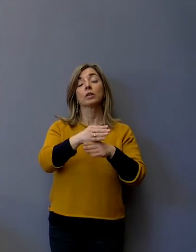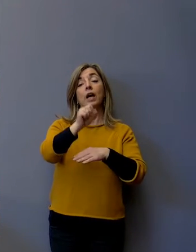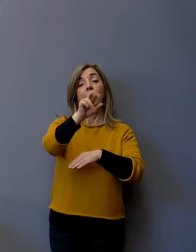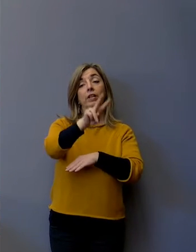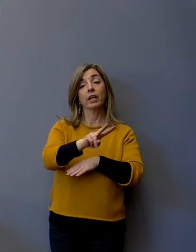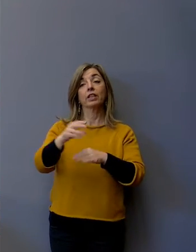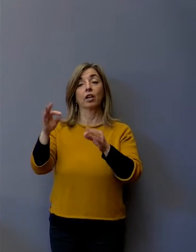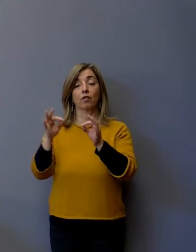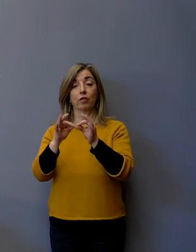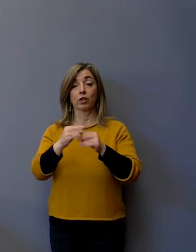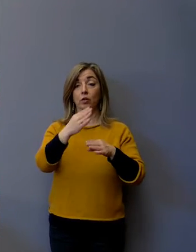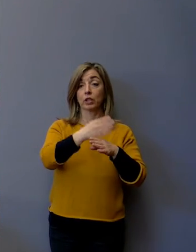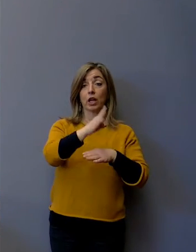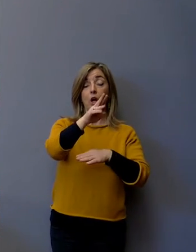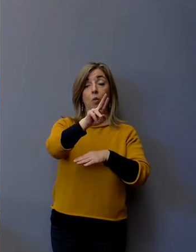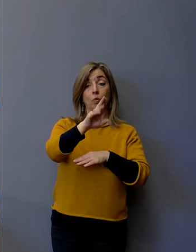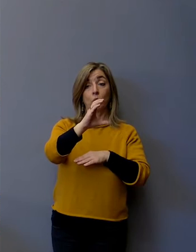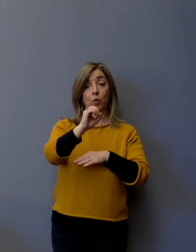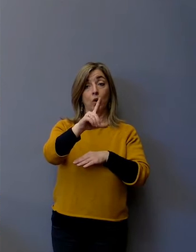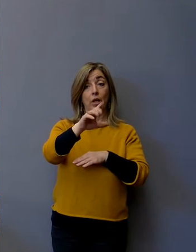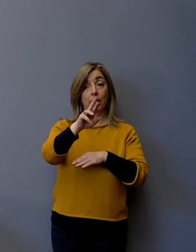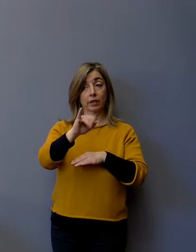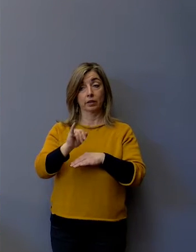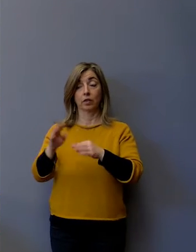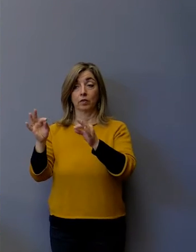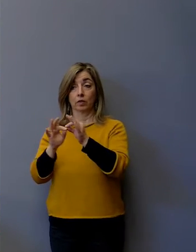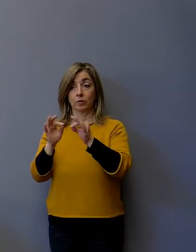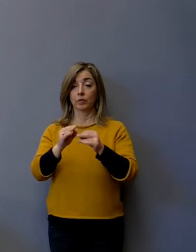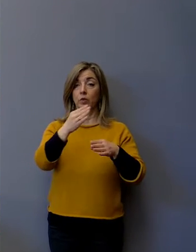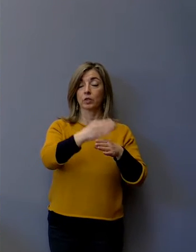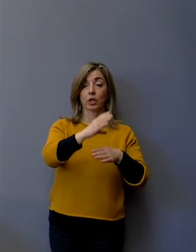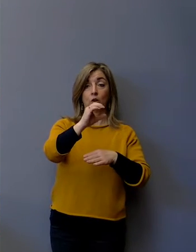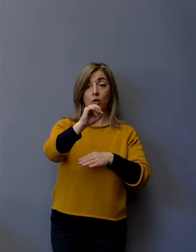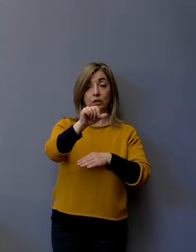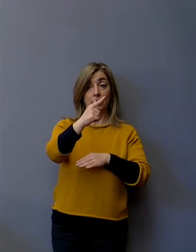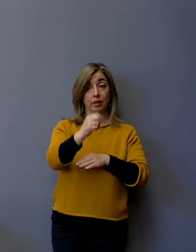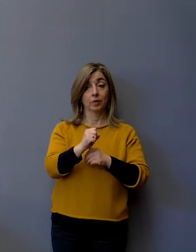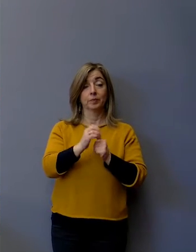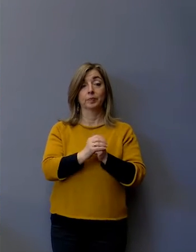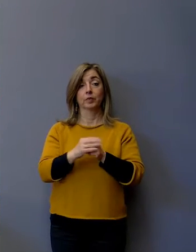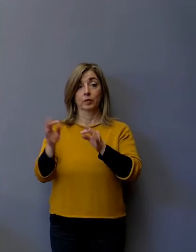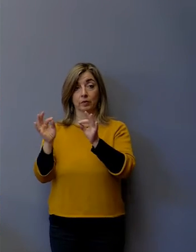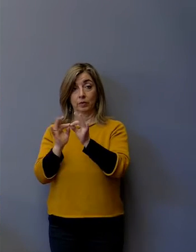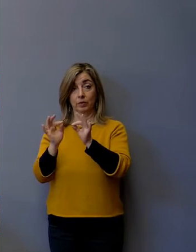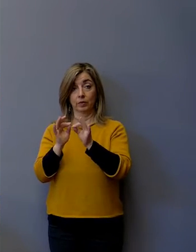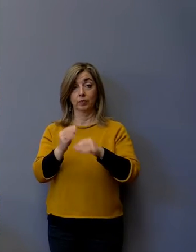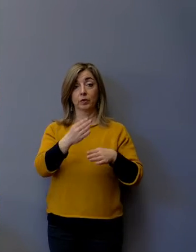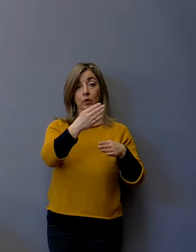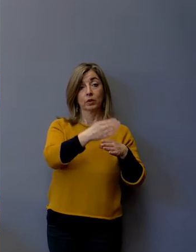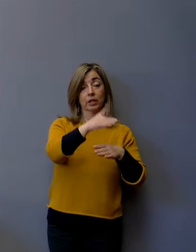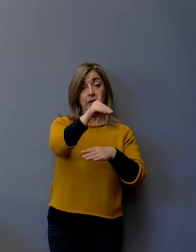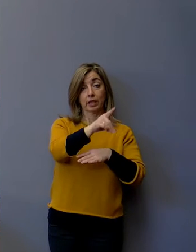consigliera bruccoleri all'onorevole consigliere costa favorevole consigliere de